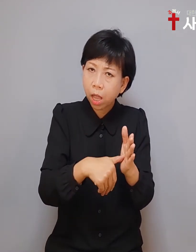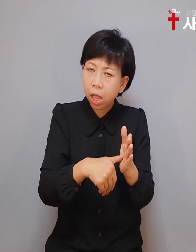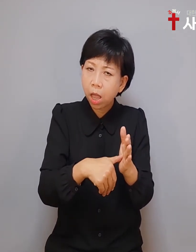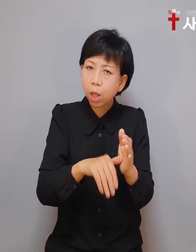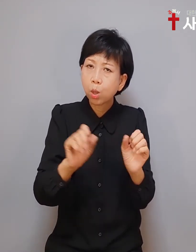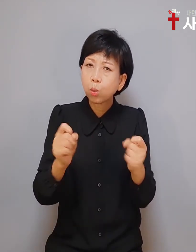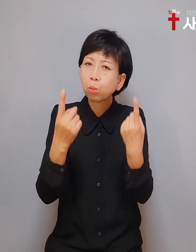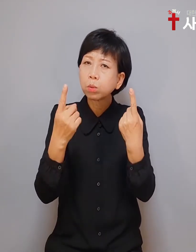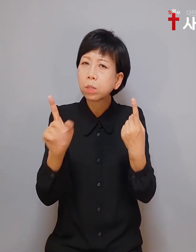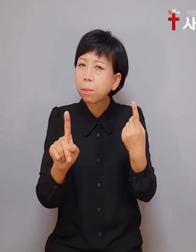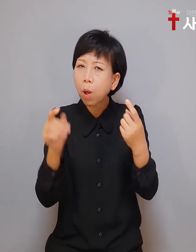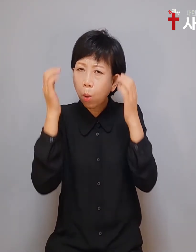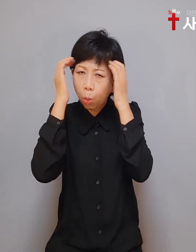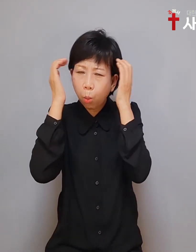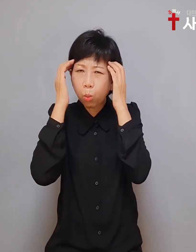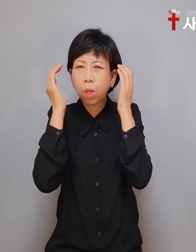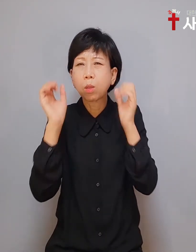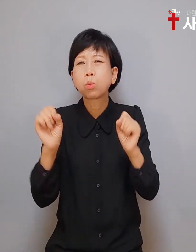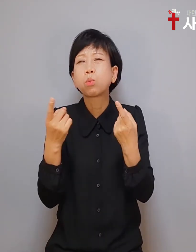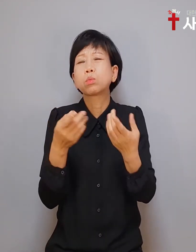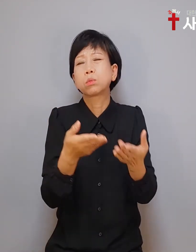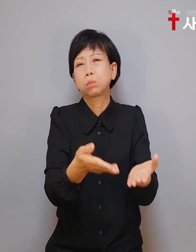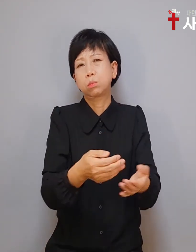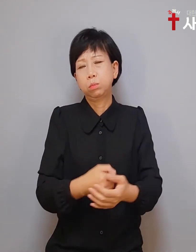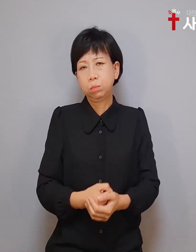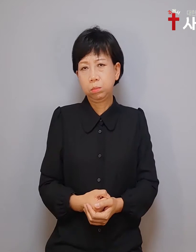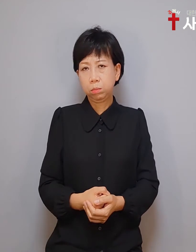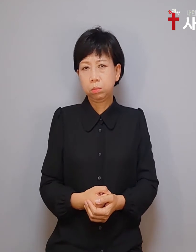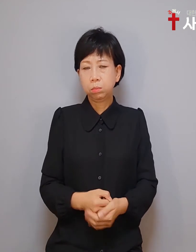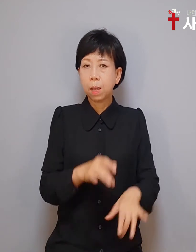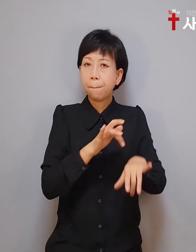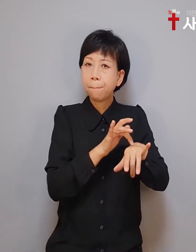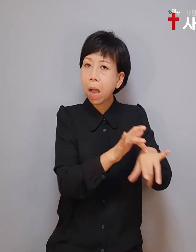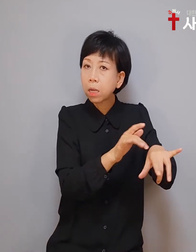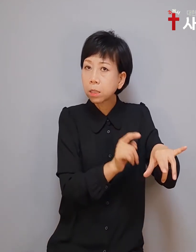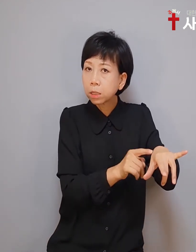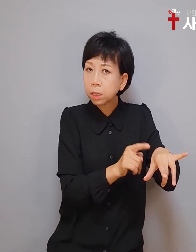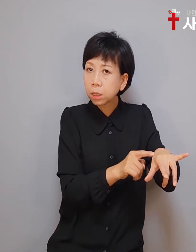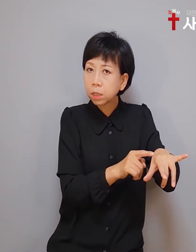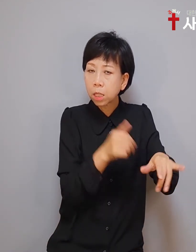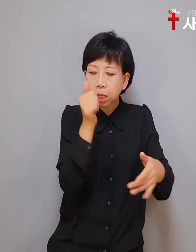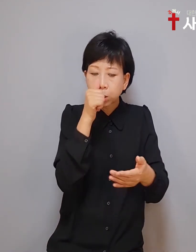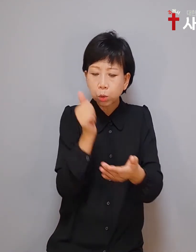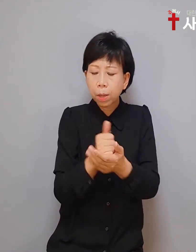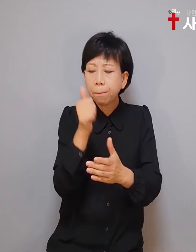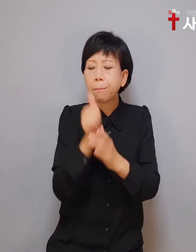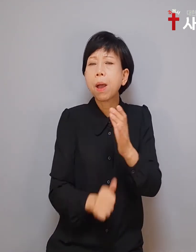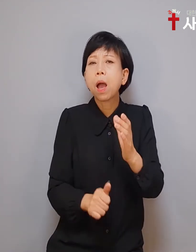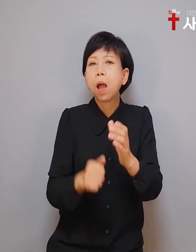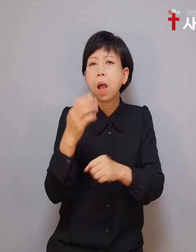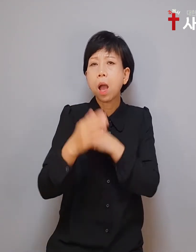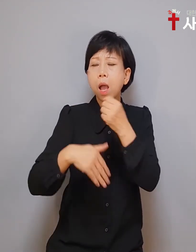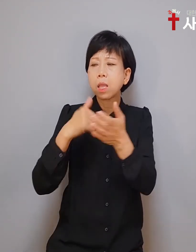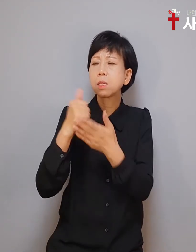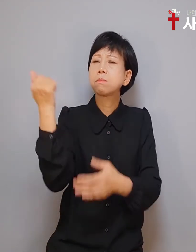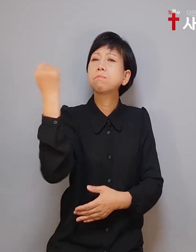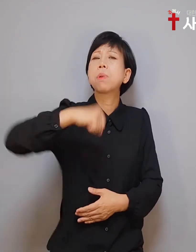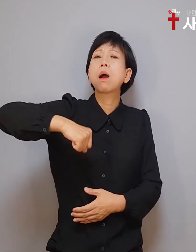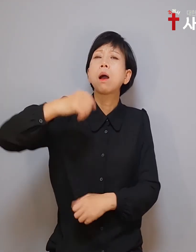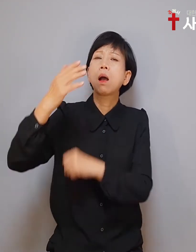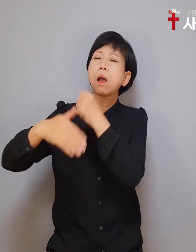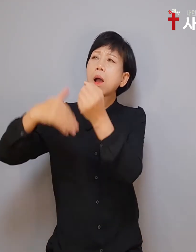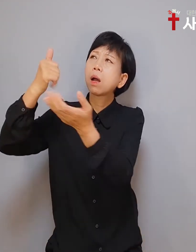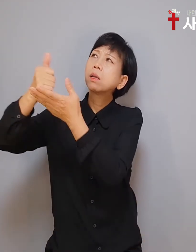거죠. 마귀의 수법은요, 일단 죄에 빠뜨려서 하나님께 순종하지 못하도록, 또한 하나님과 거리가